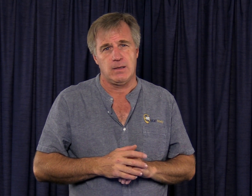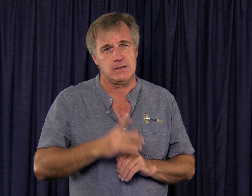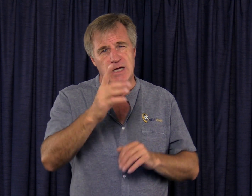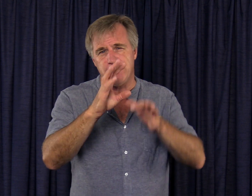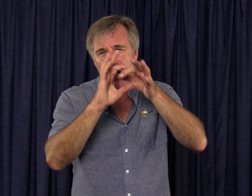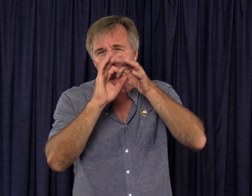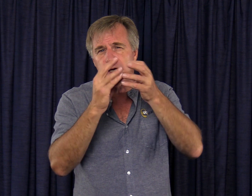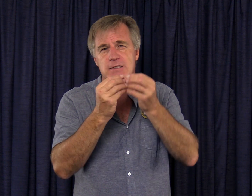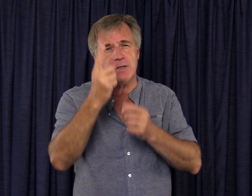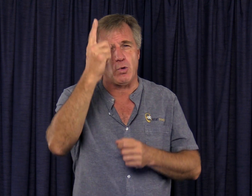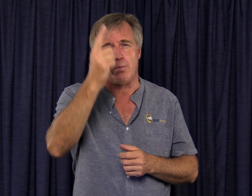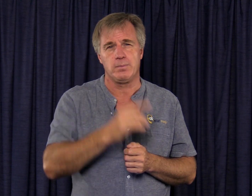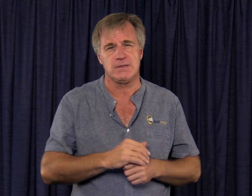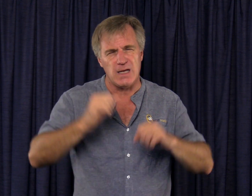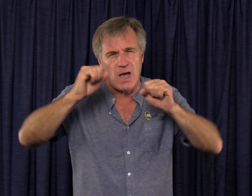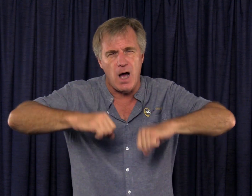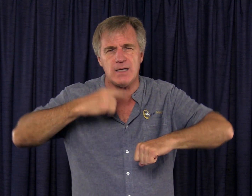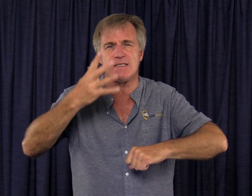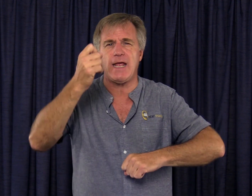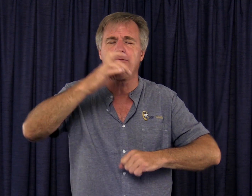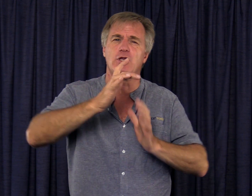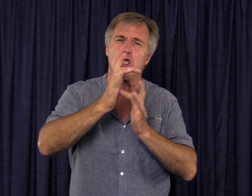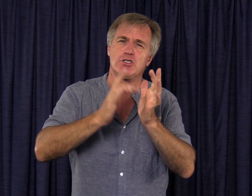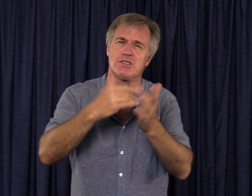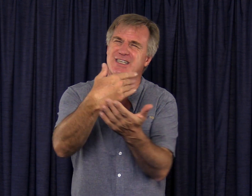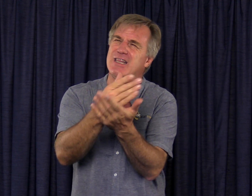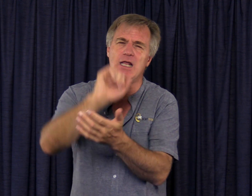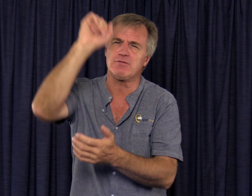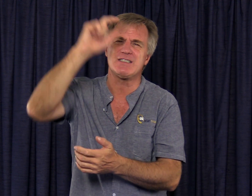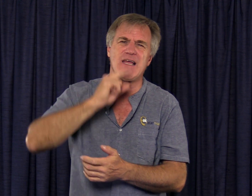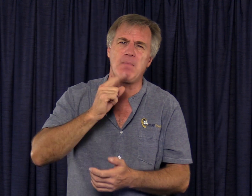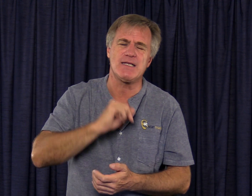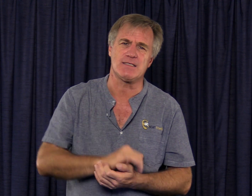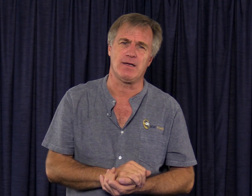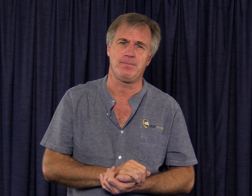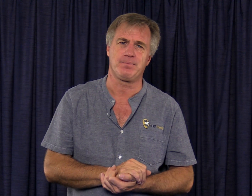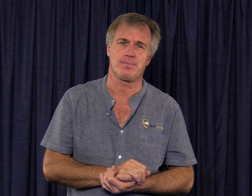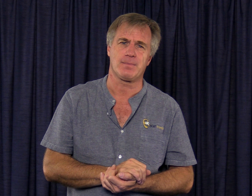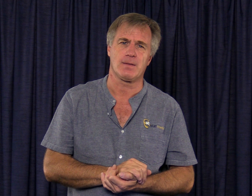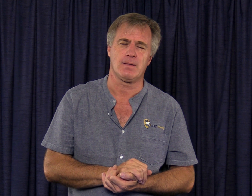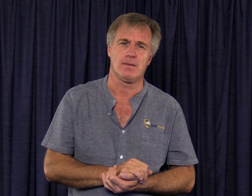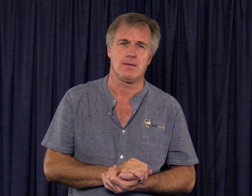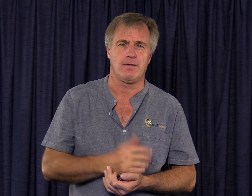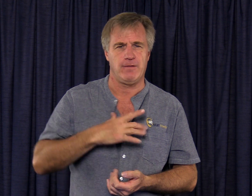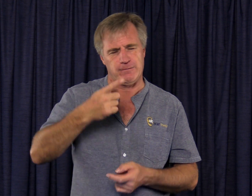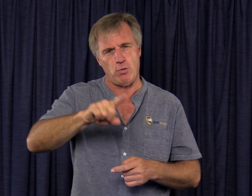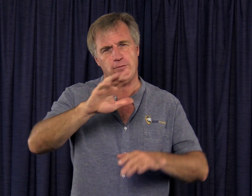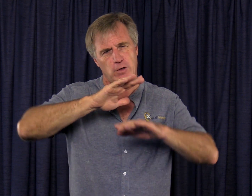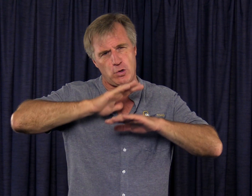As jy in verhouding is met hom, as jy ja gesê het vir Jesus, as jy deel is van sy mense, wil ek vanmôre vir jou